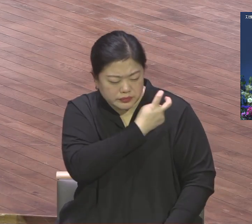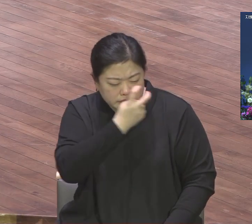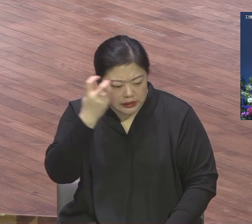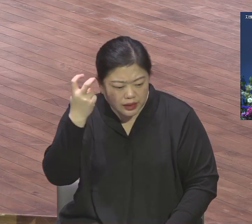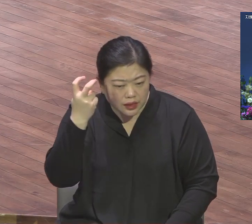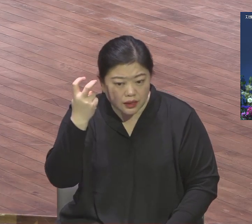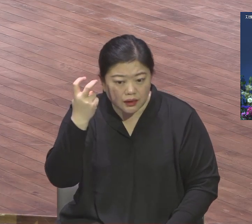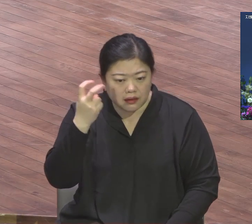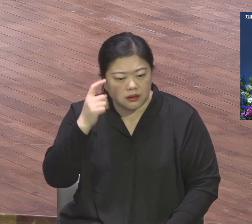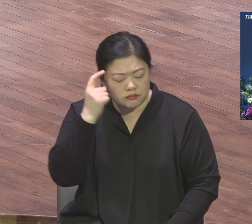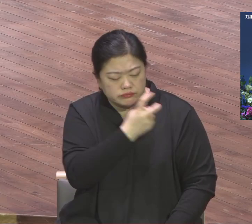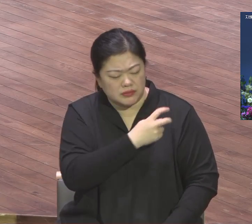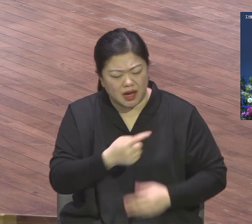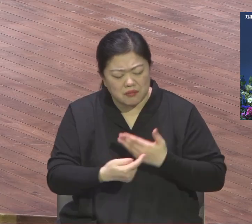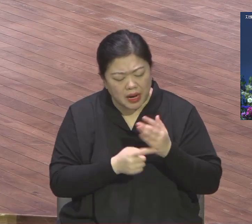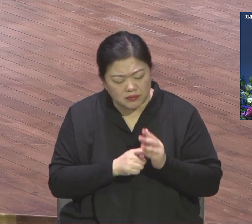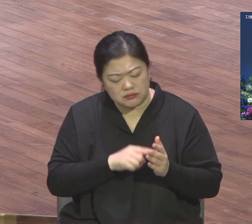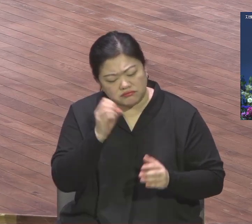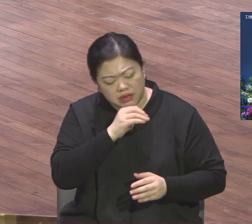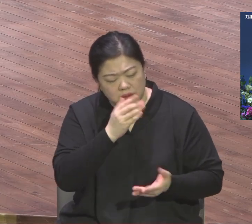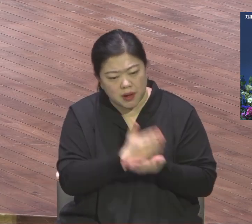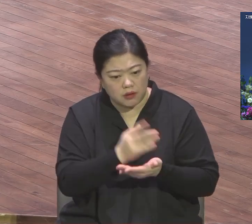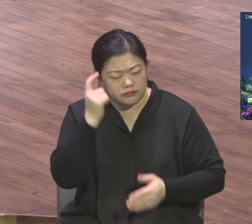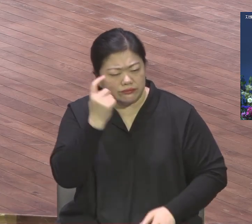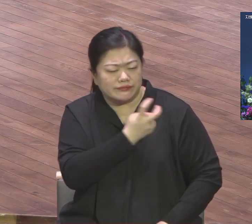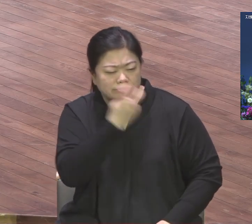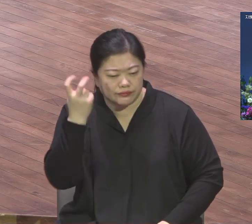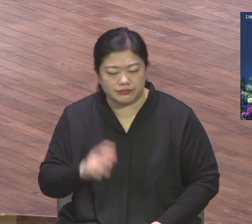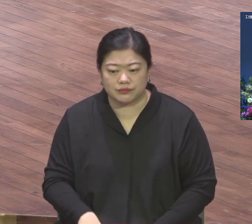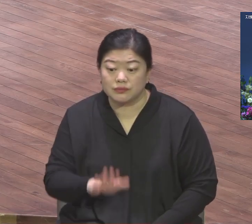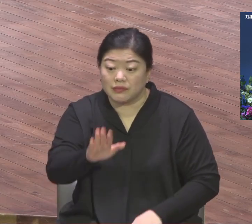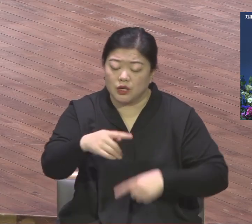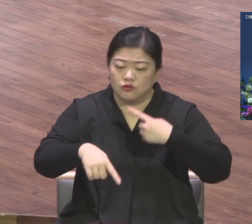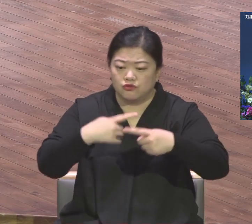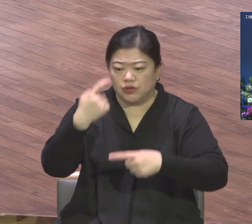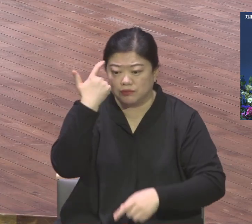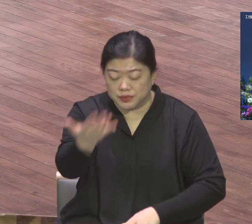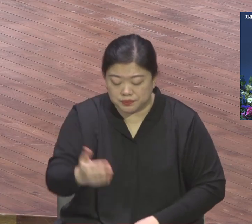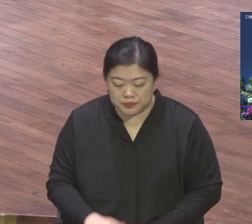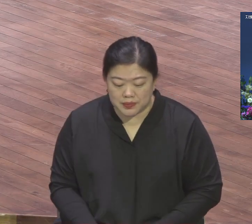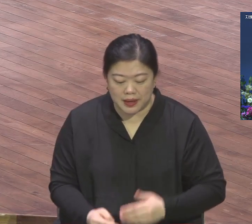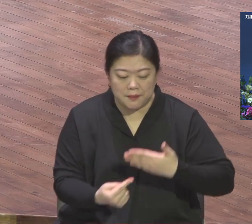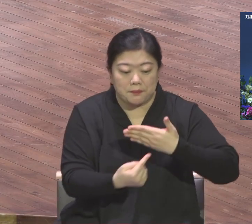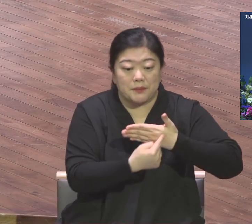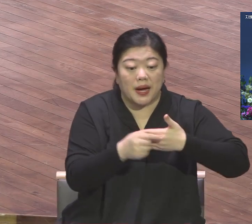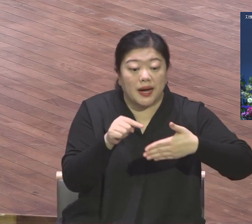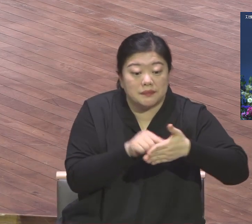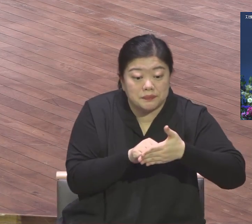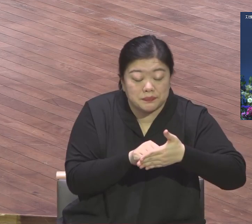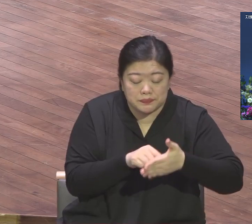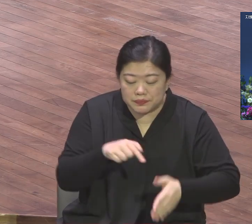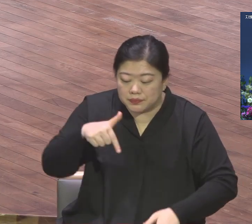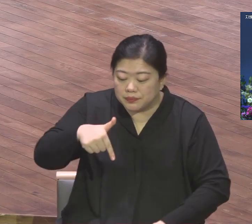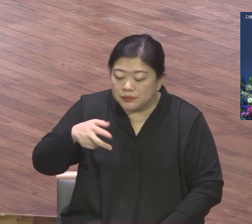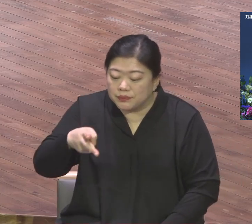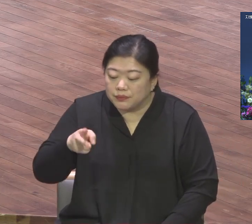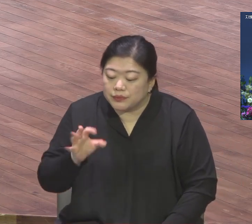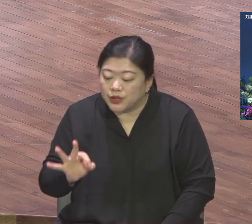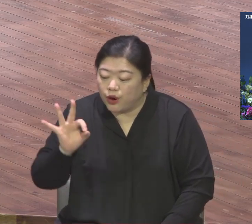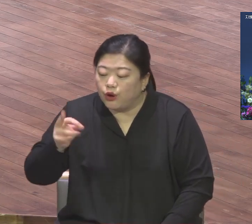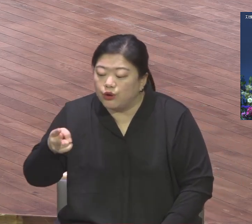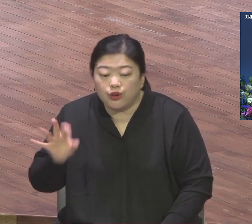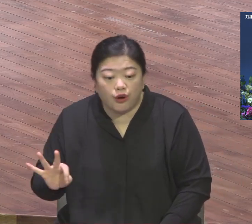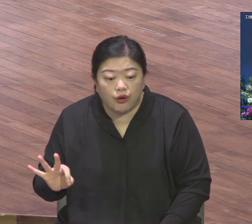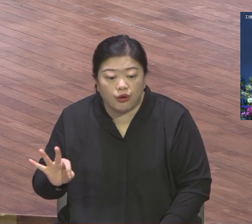있어요. 지혜로운 마음 경영. 여러분, 마음을 경영해야 돼. 마음 경영. 어떻게 하면